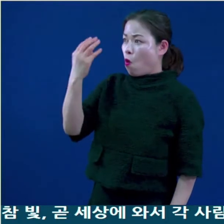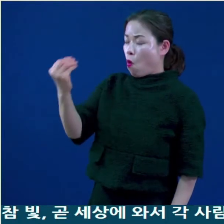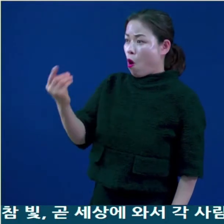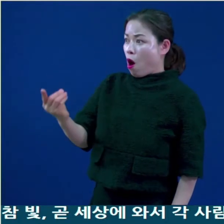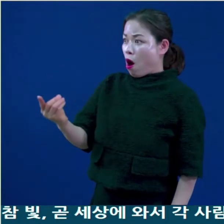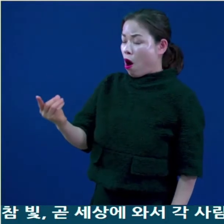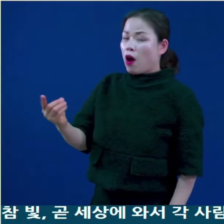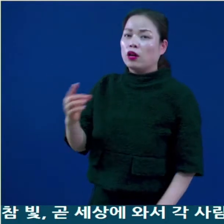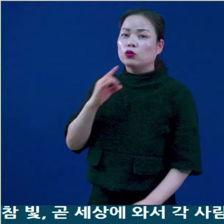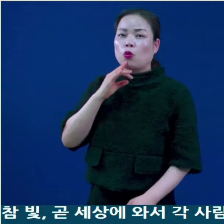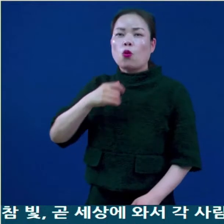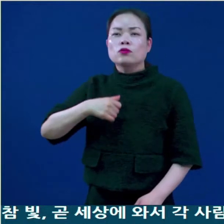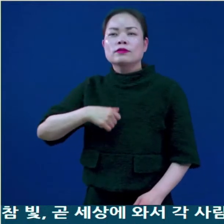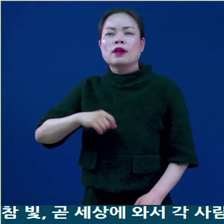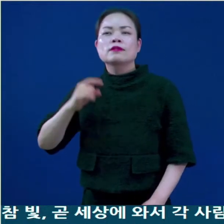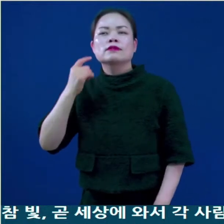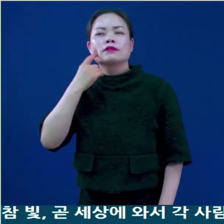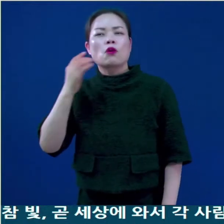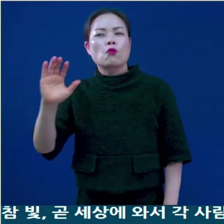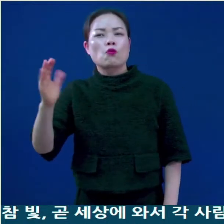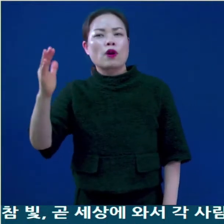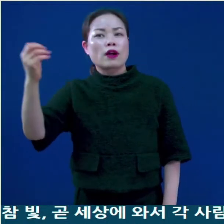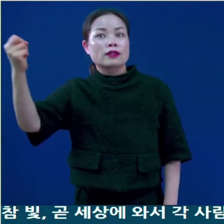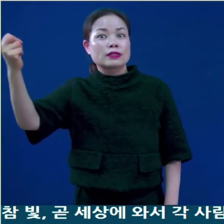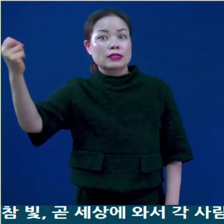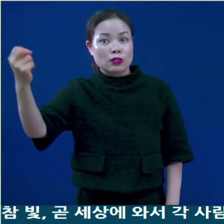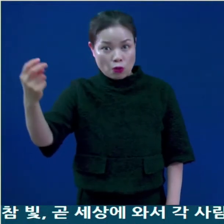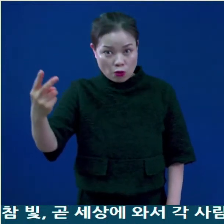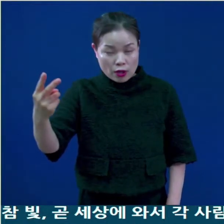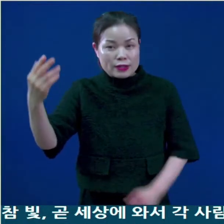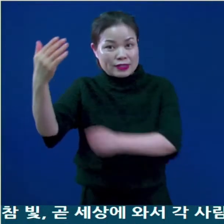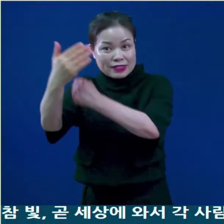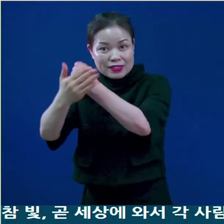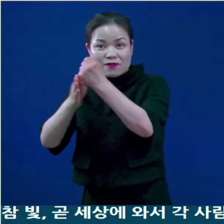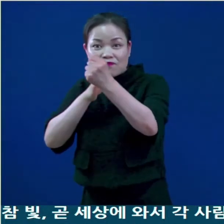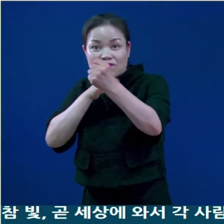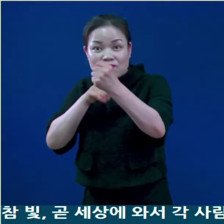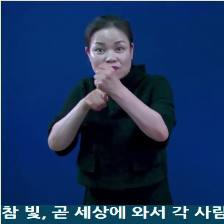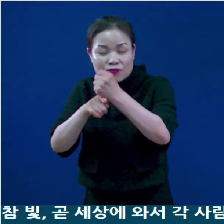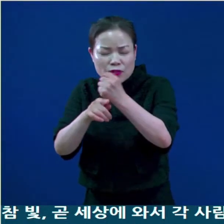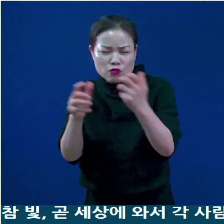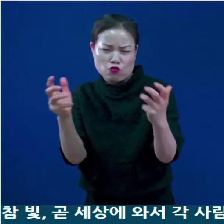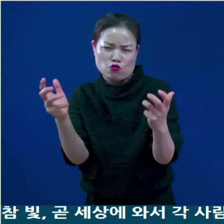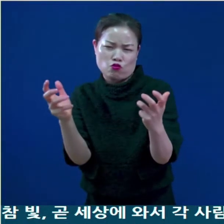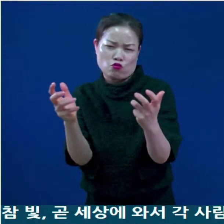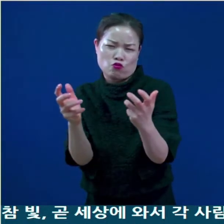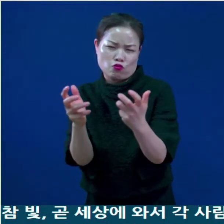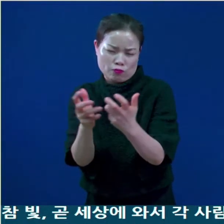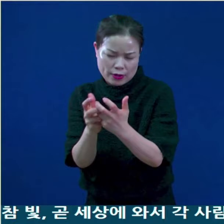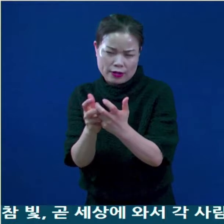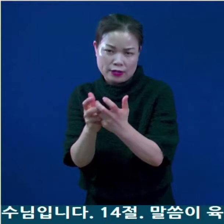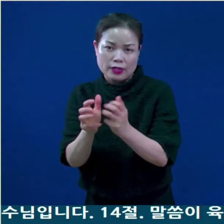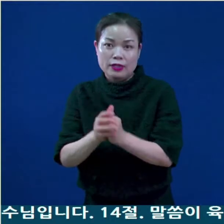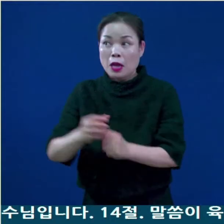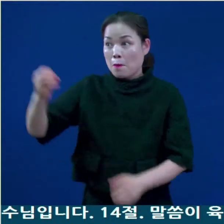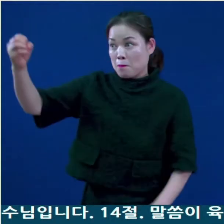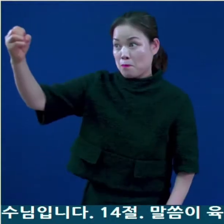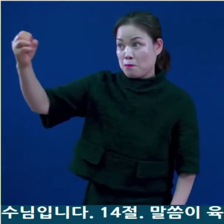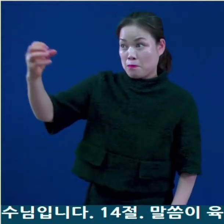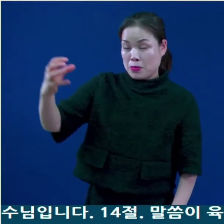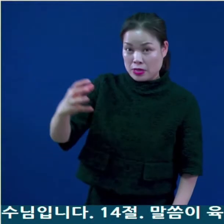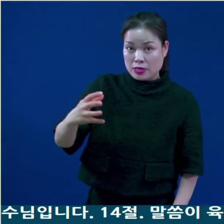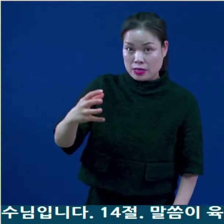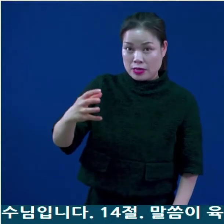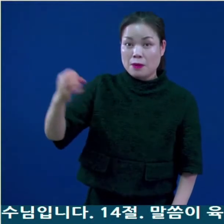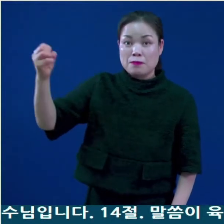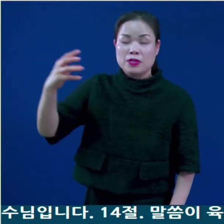보니 독생자의 영광이요 그 은혜와 진리가 충만하더라. 이 빛, 영광 이렇게